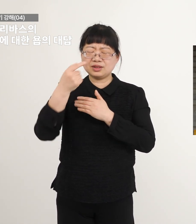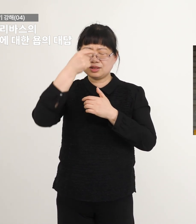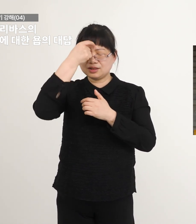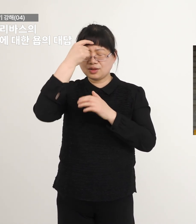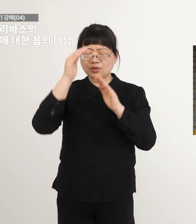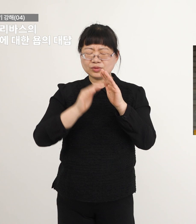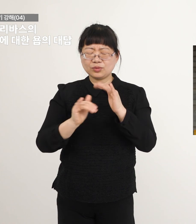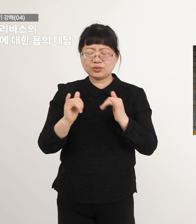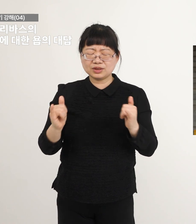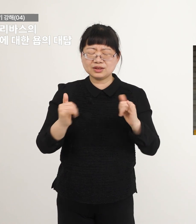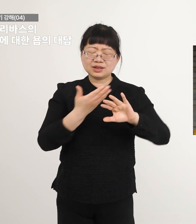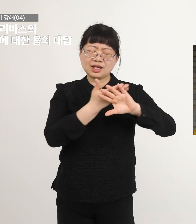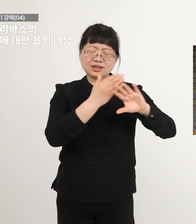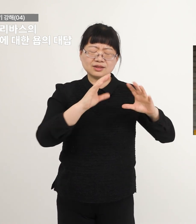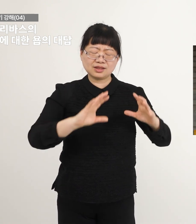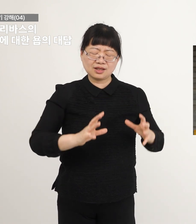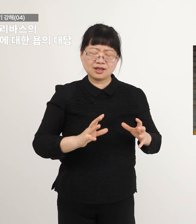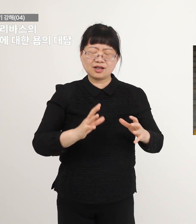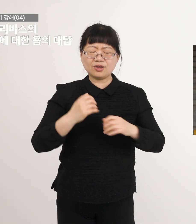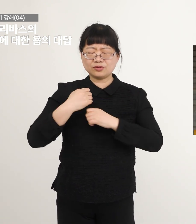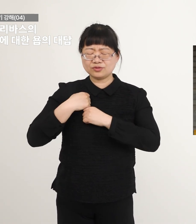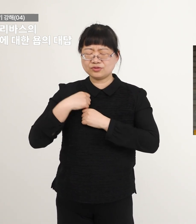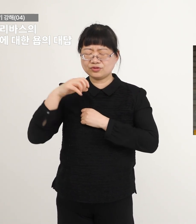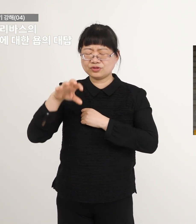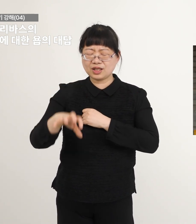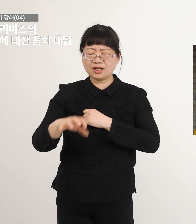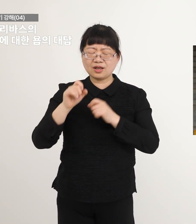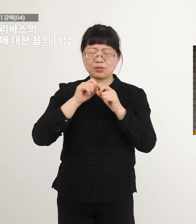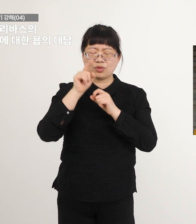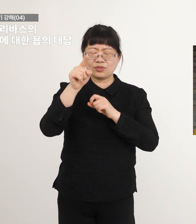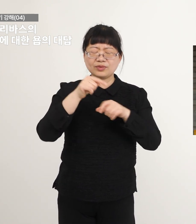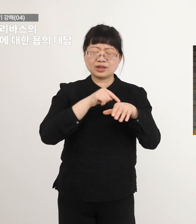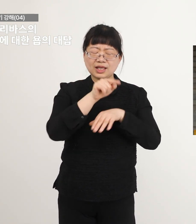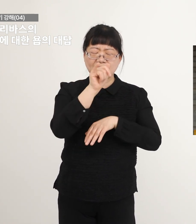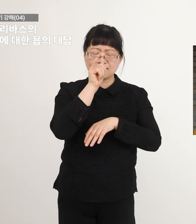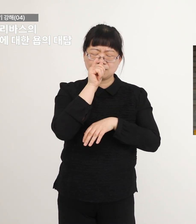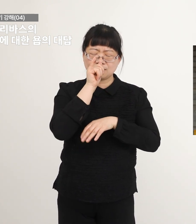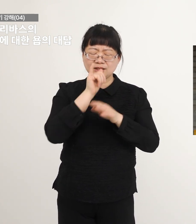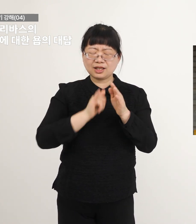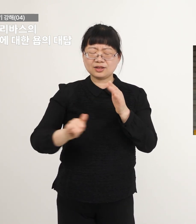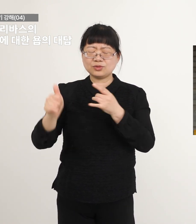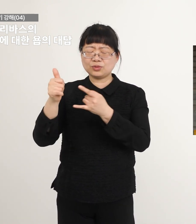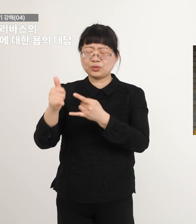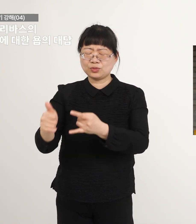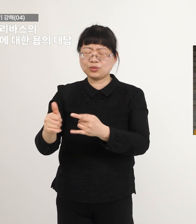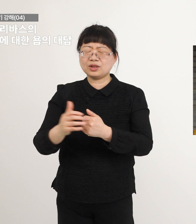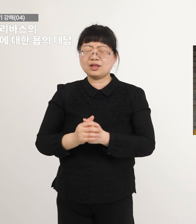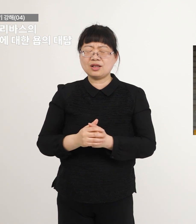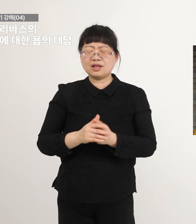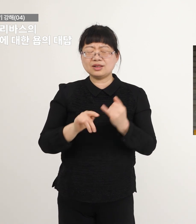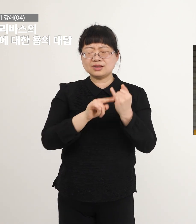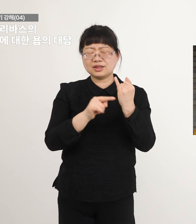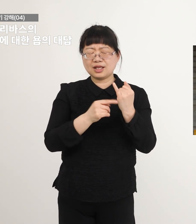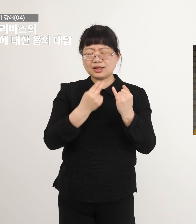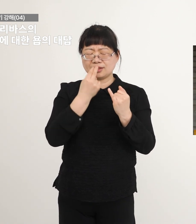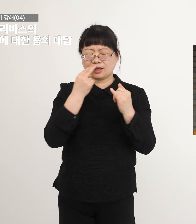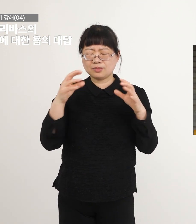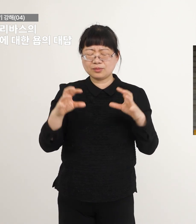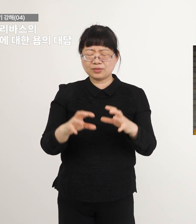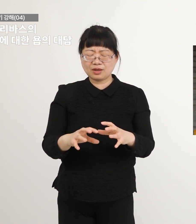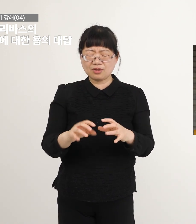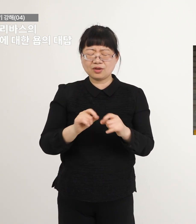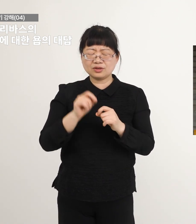성도들, 해외, 국내, 멀리 출타해 있는 가족들, 복중의